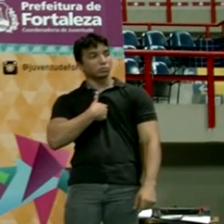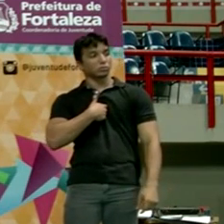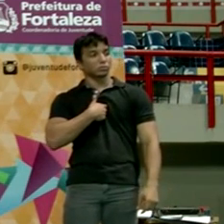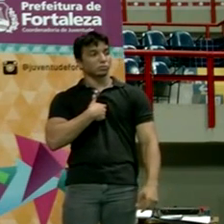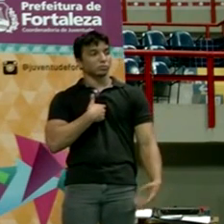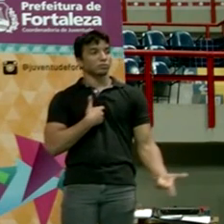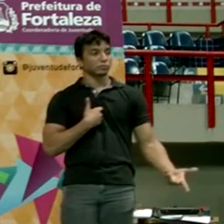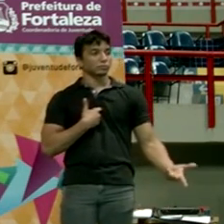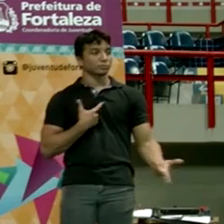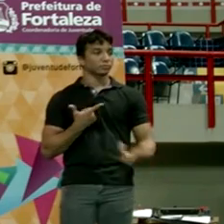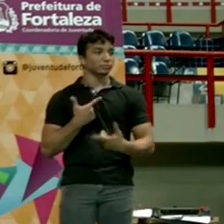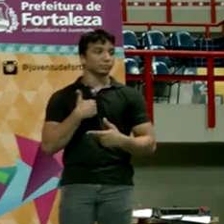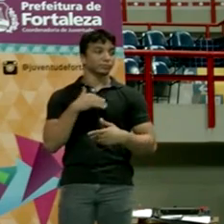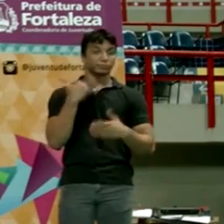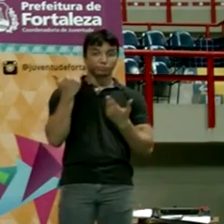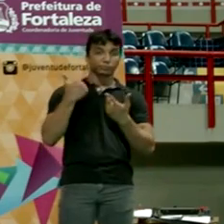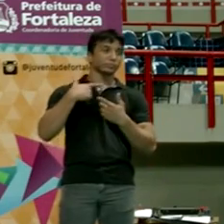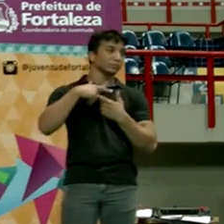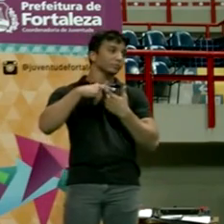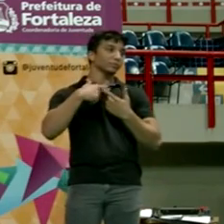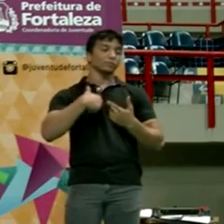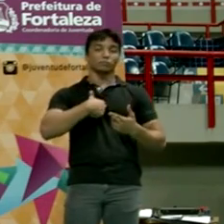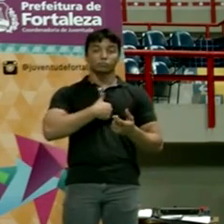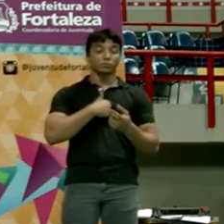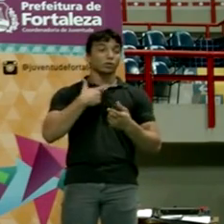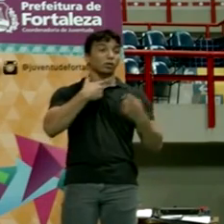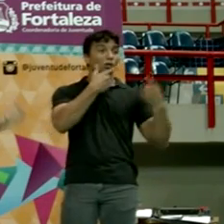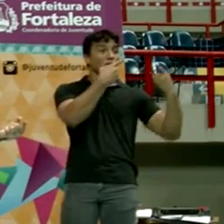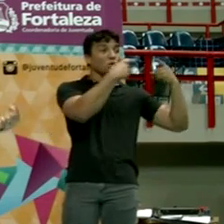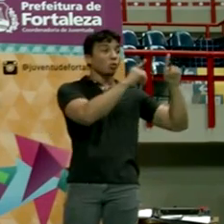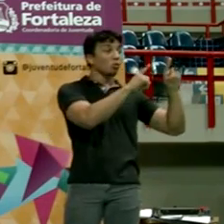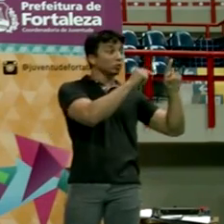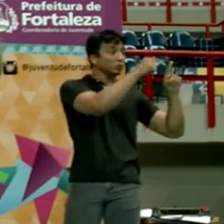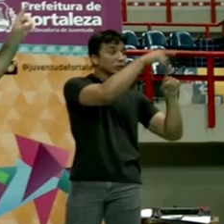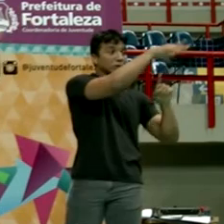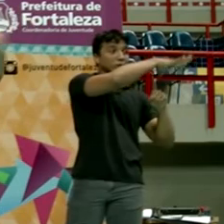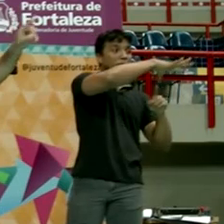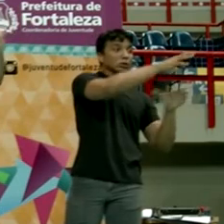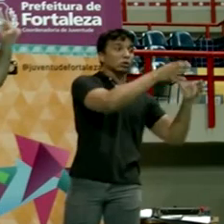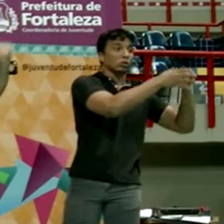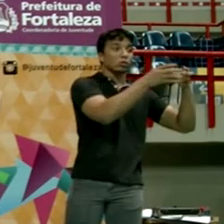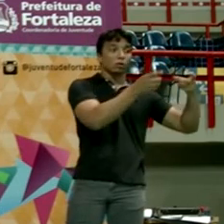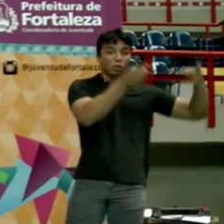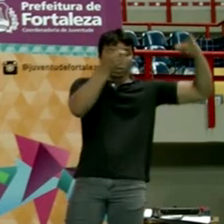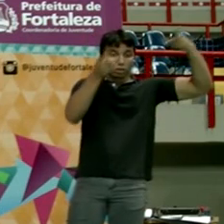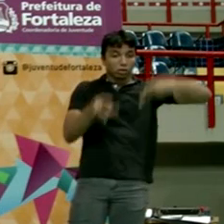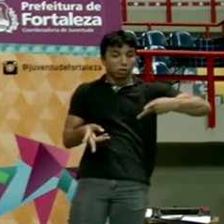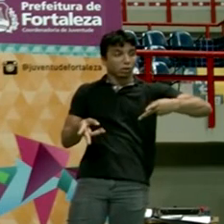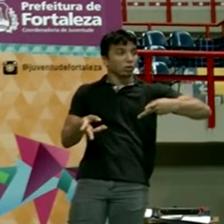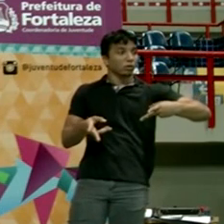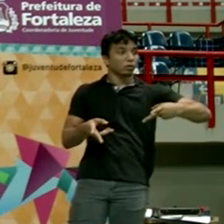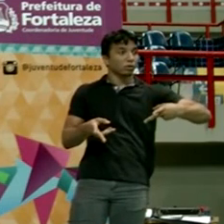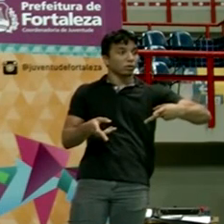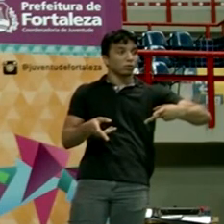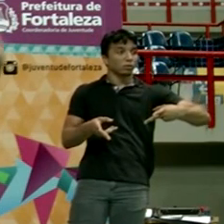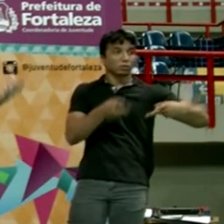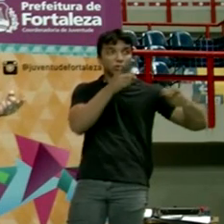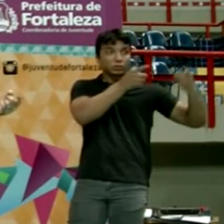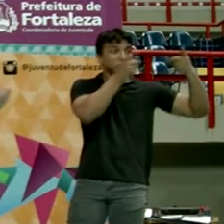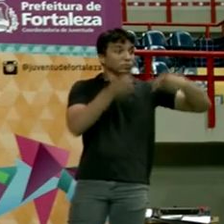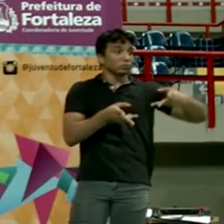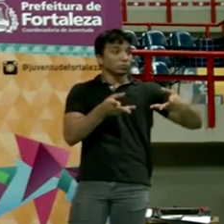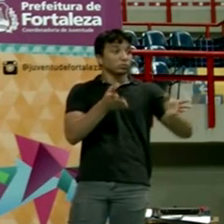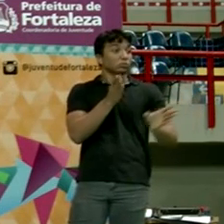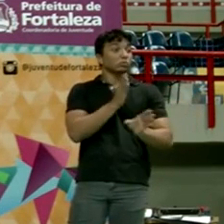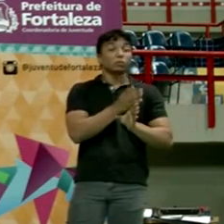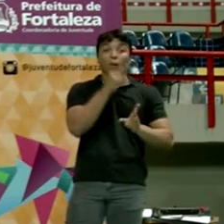Com o suicídio dele, a oposição dele desistiu do impeachment.